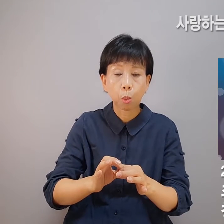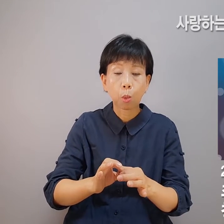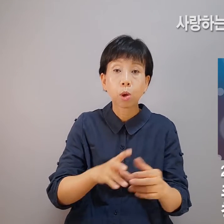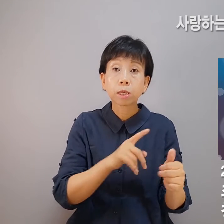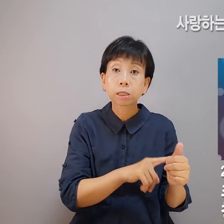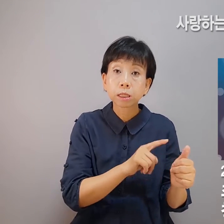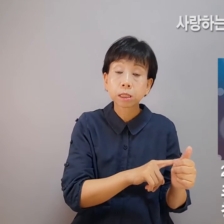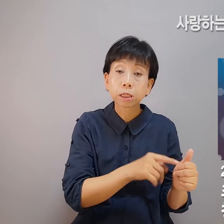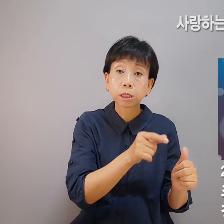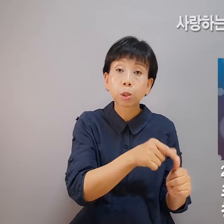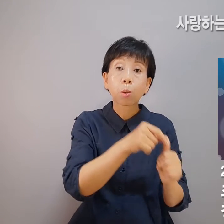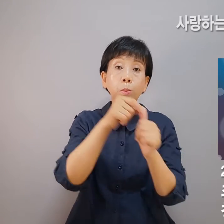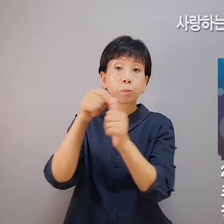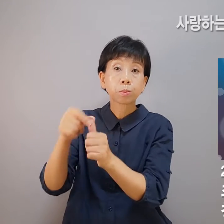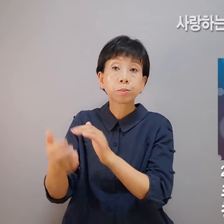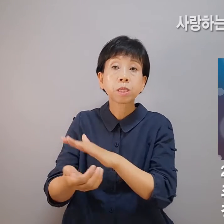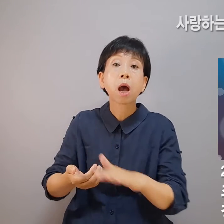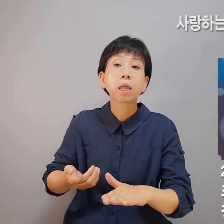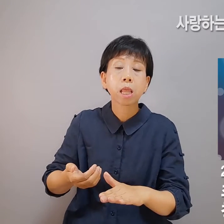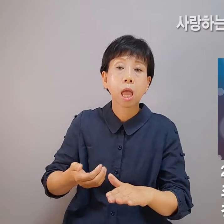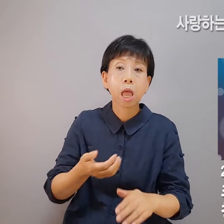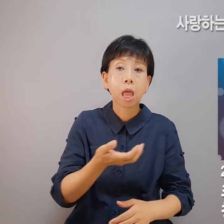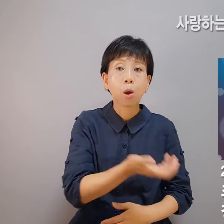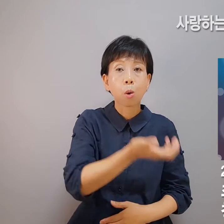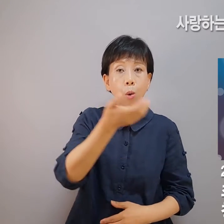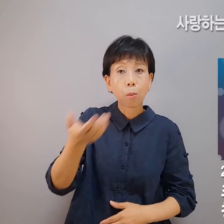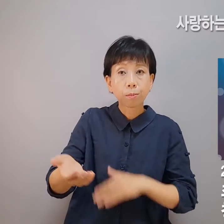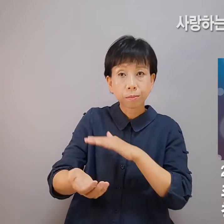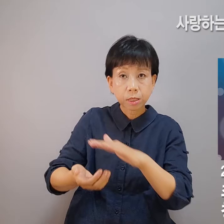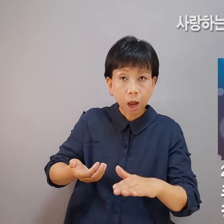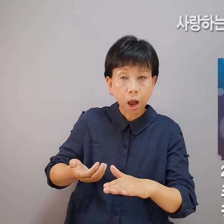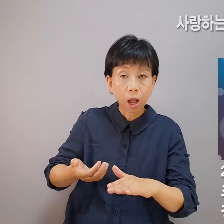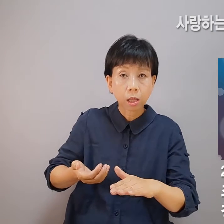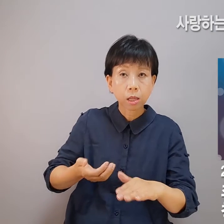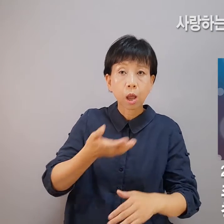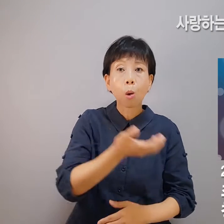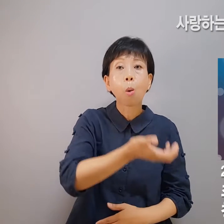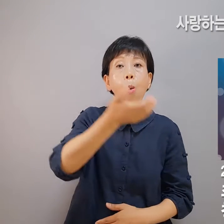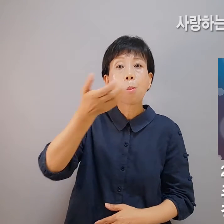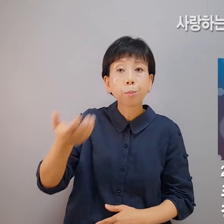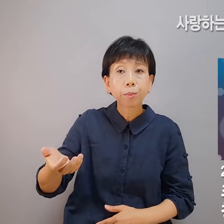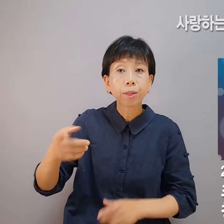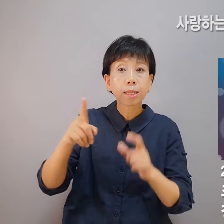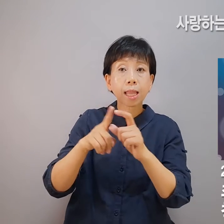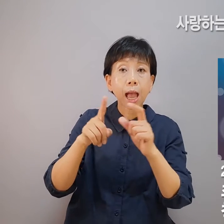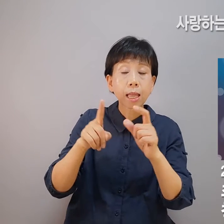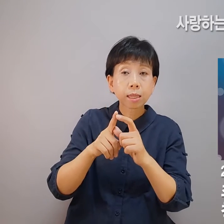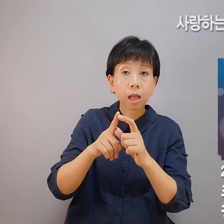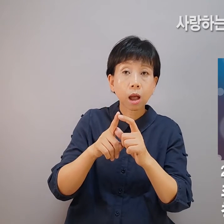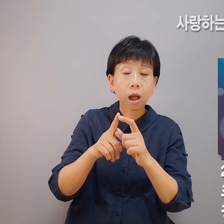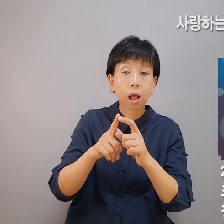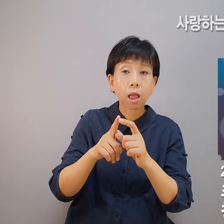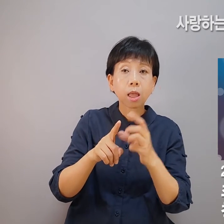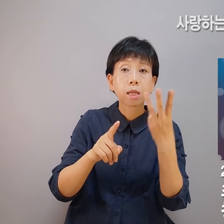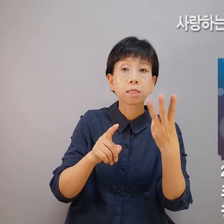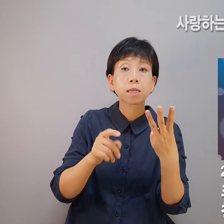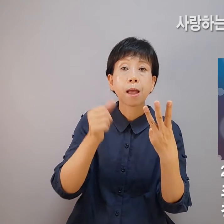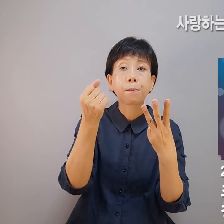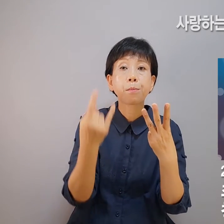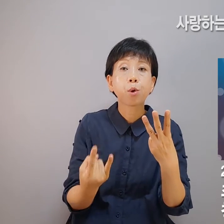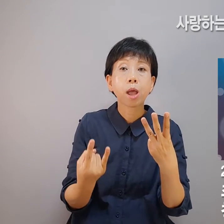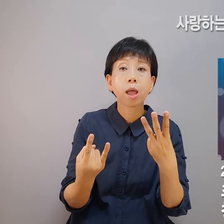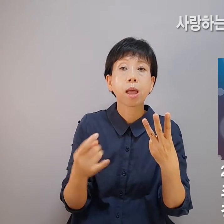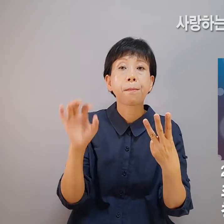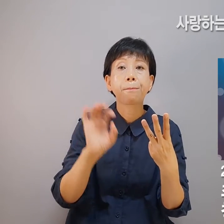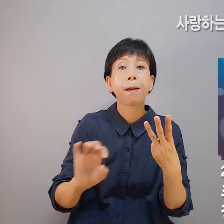옮겨지기 전에. 옮겨졌다라는 말씀이 몇 번 나와요? 3번 나옵니다. 여러분,